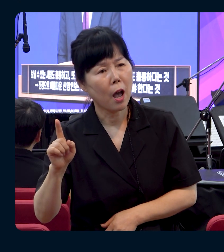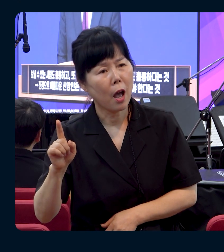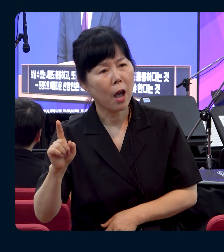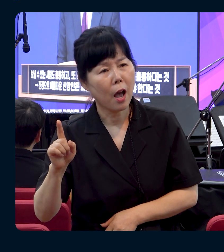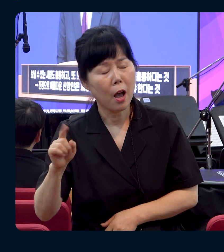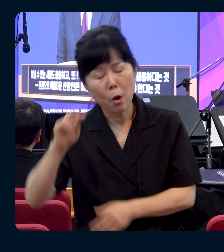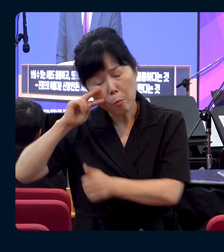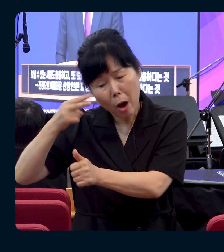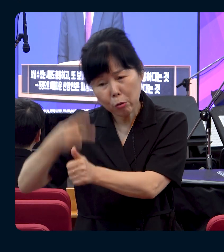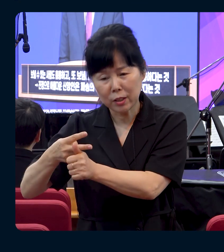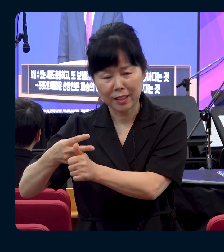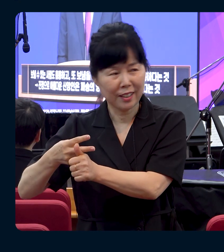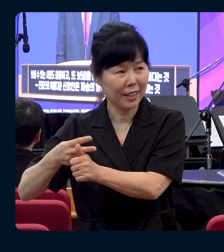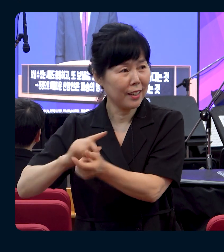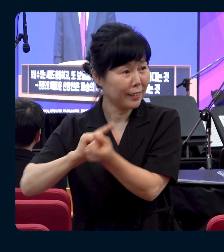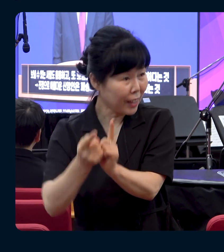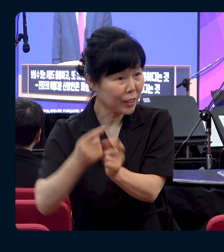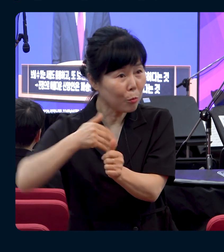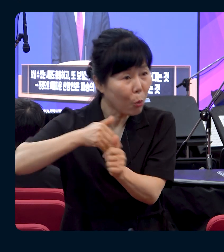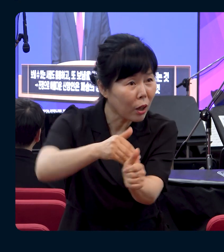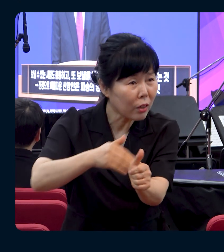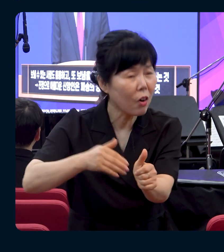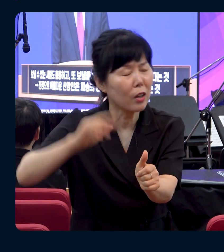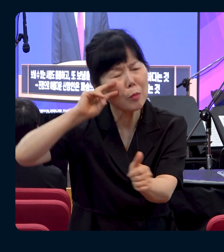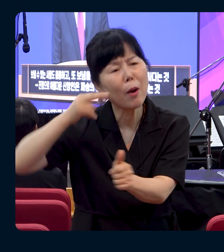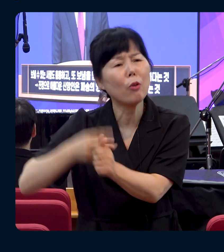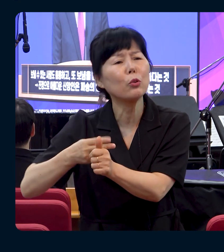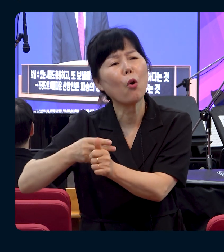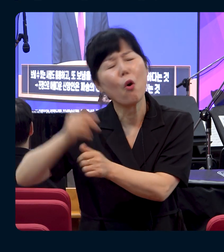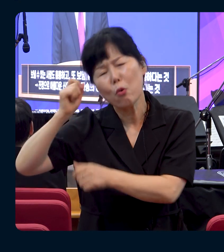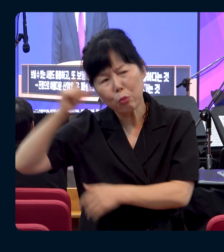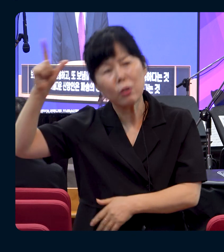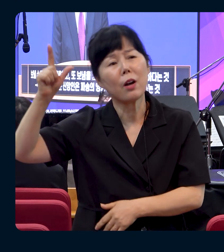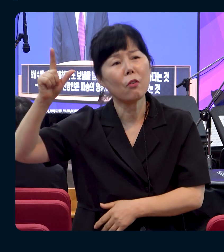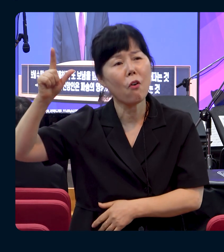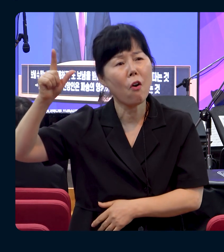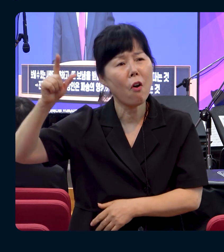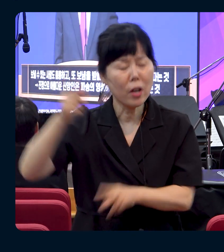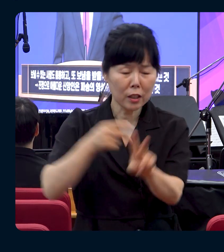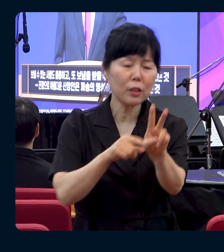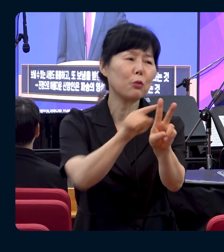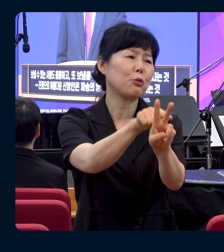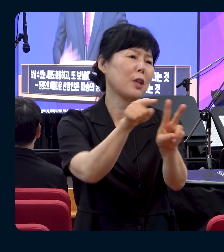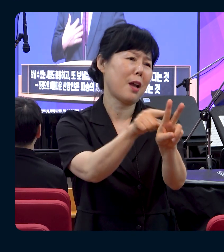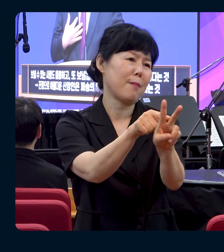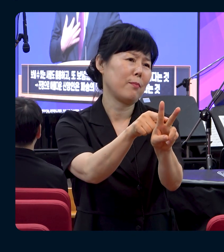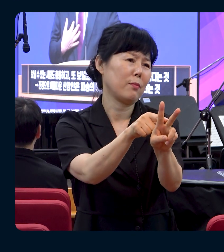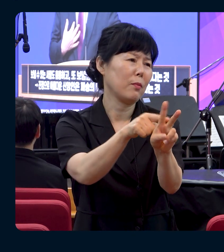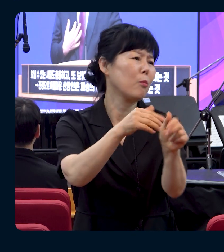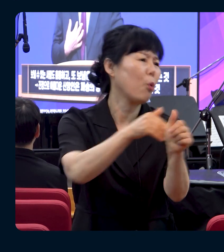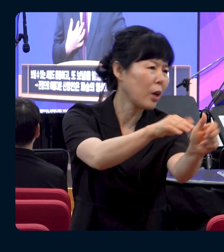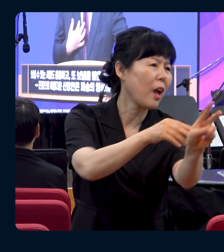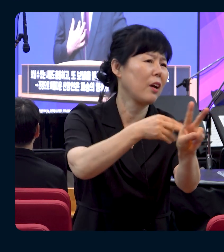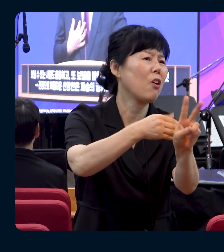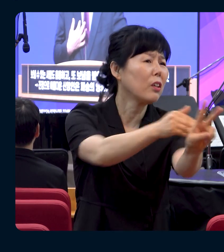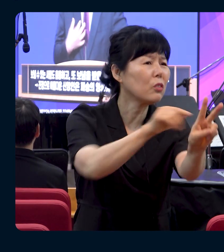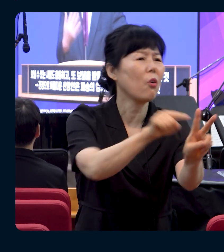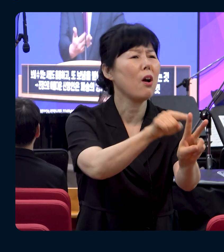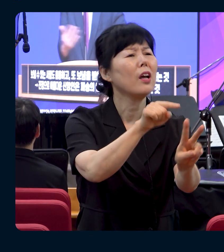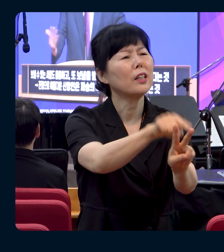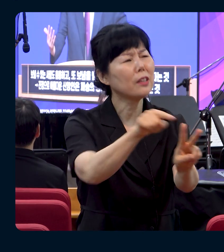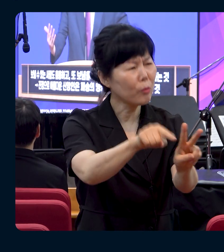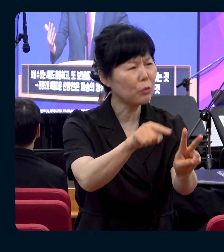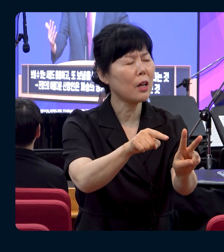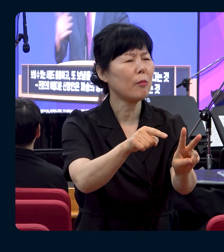사람도 훌륭하고 또 보냄을 받을 수 있는 사람도 훌륭하다. 이런 감동.